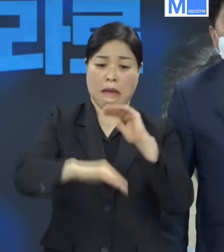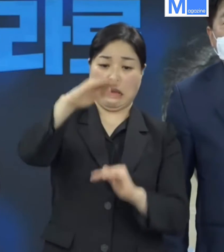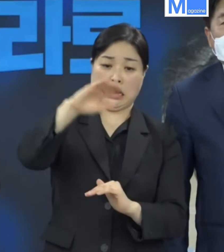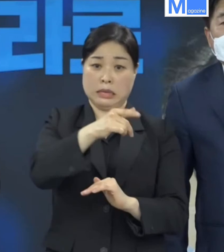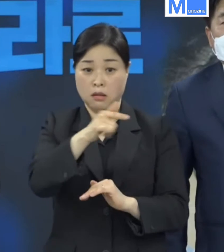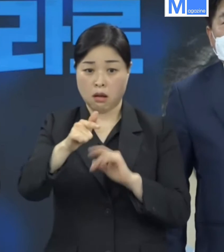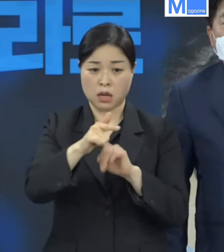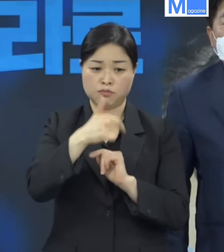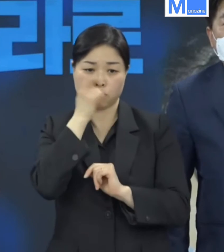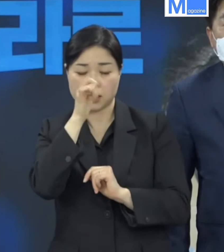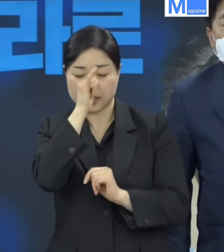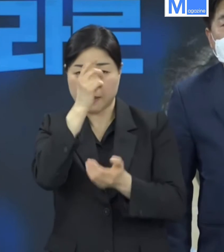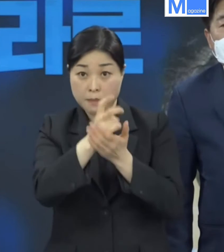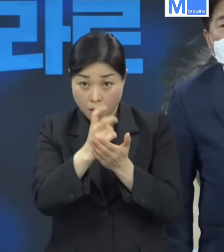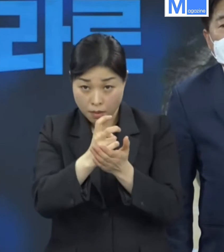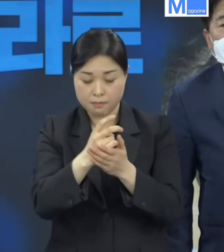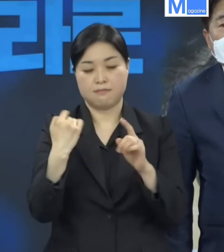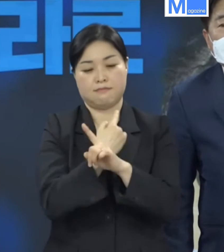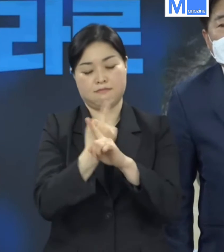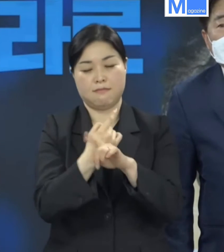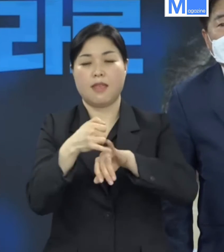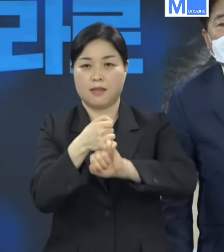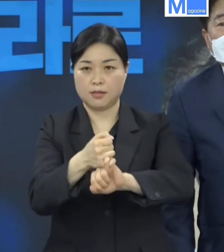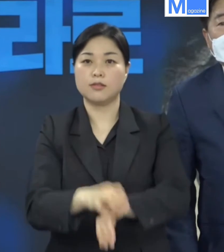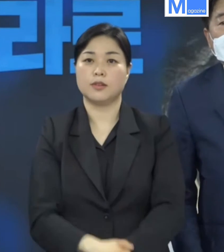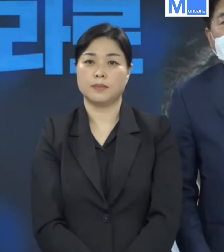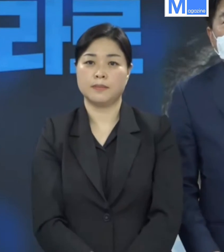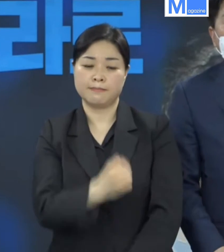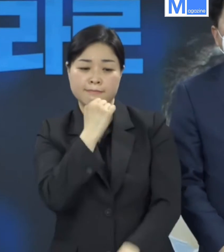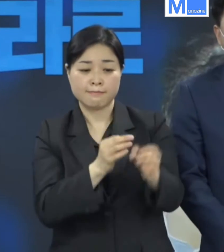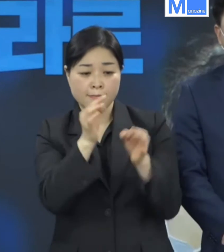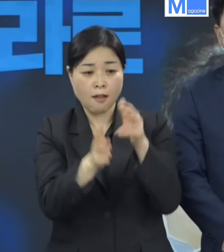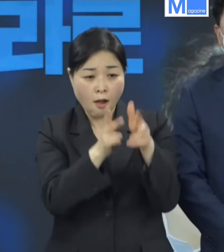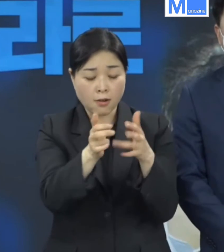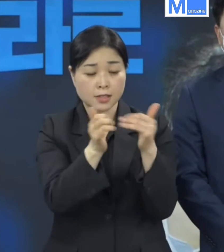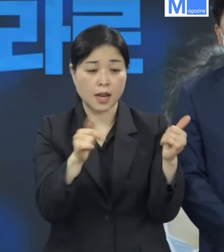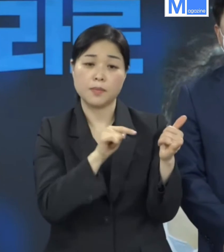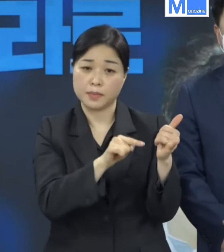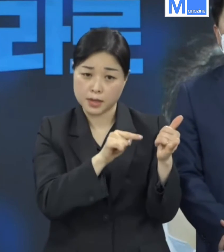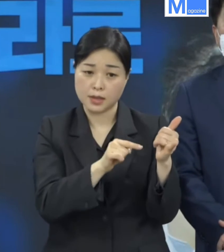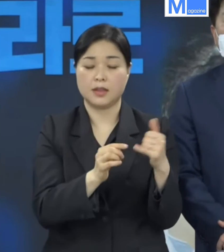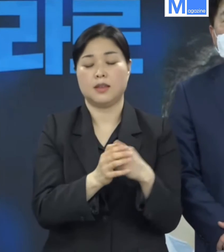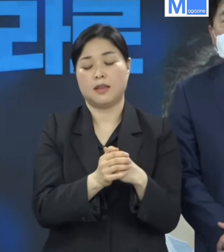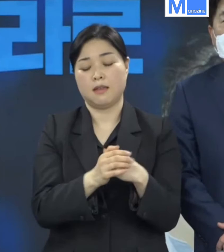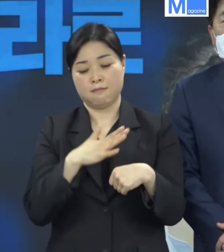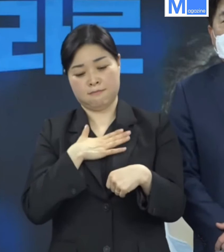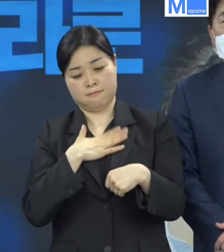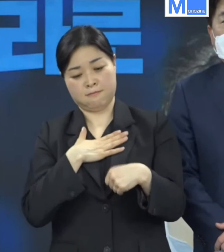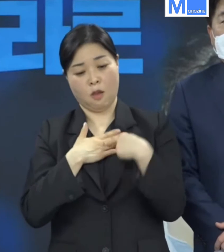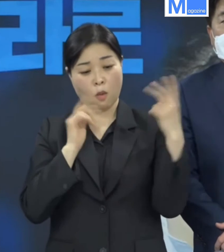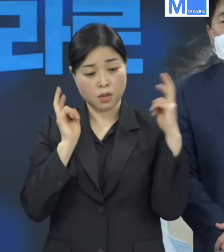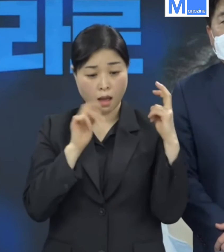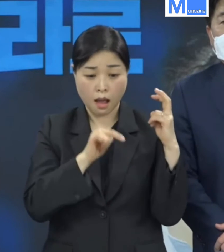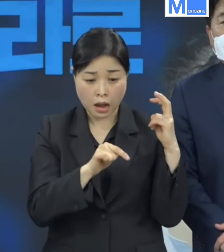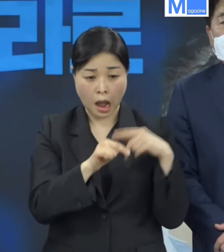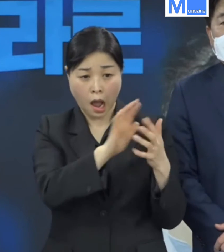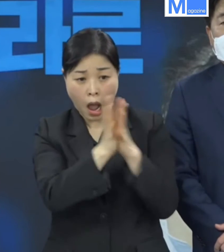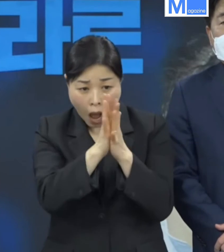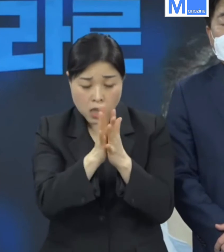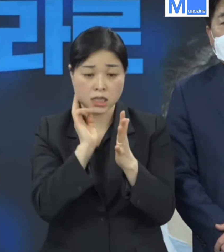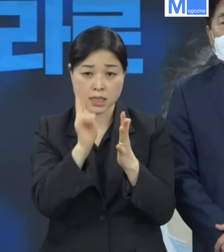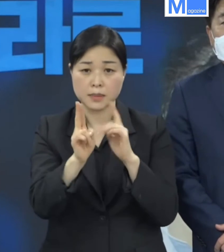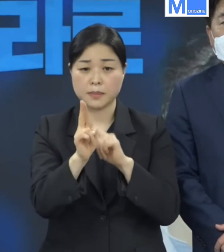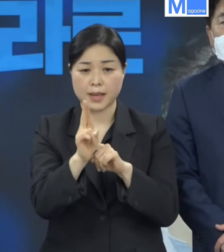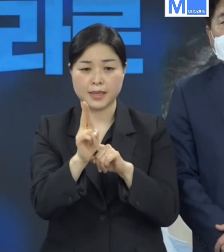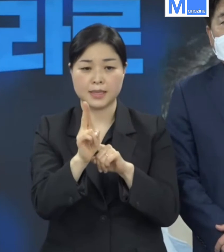제도를 적극적으로 개선할 것입니다. 소상공인 자영업자들의 사업장이 급변하는 디지털